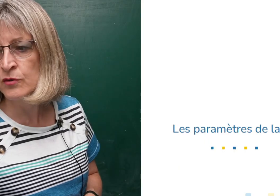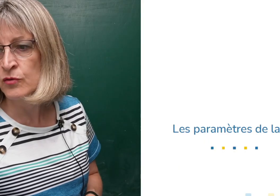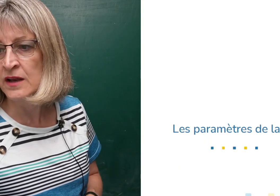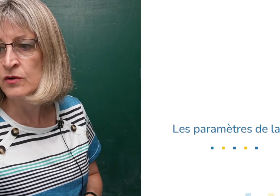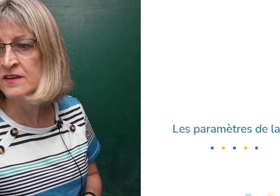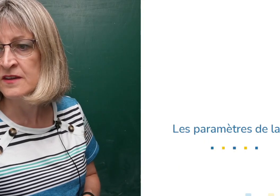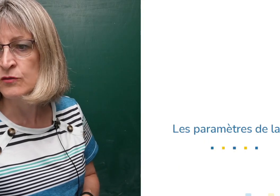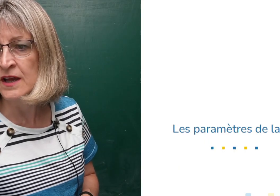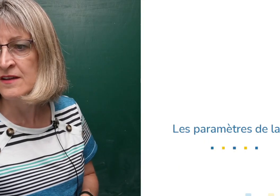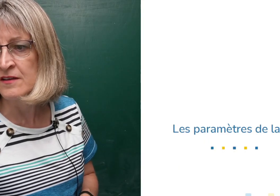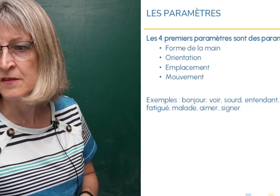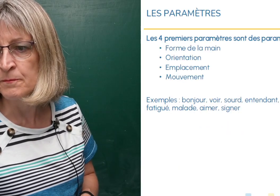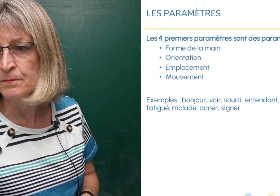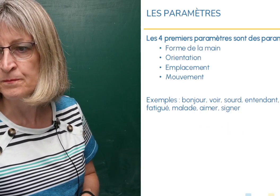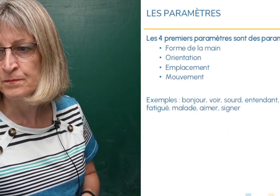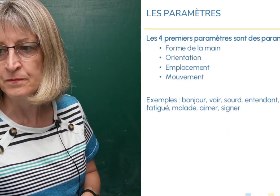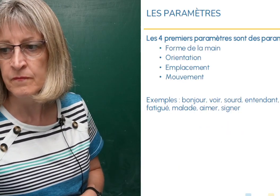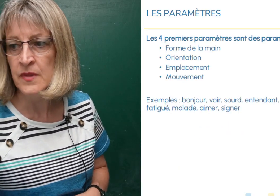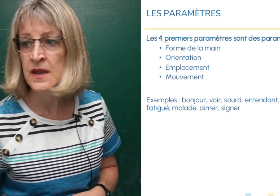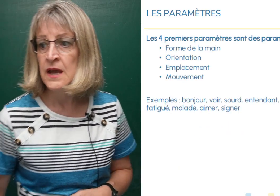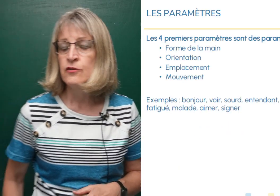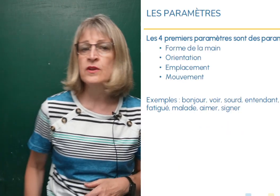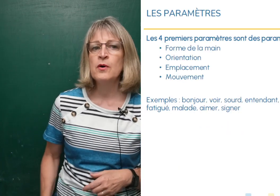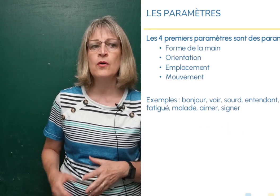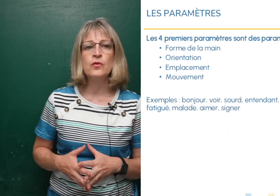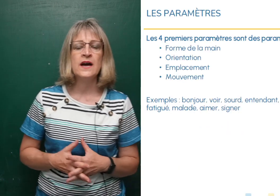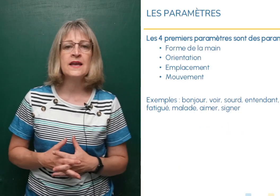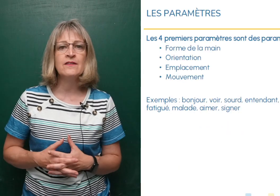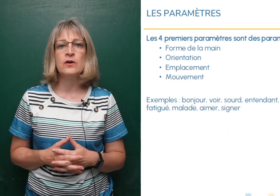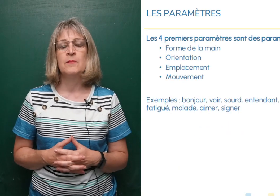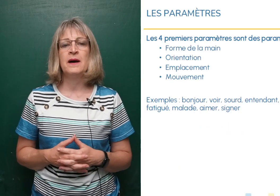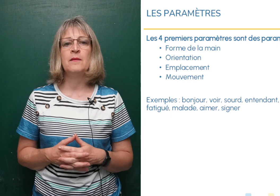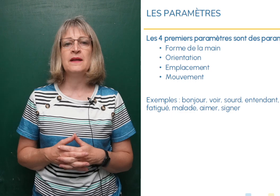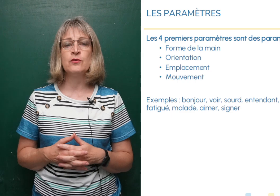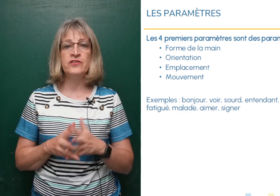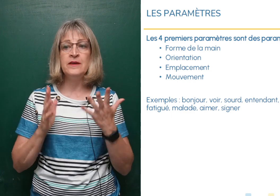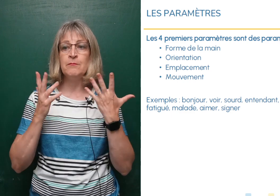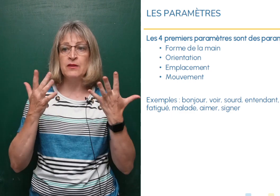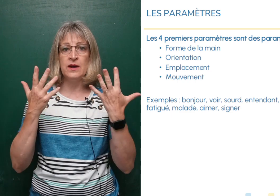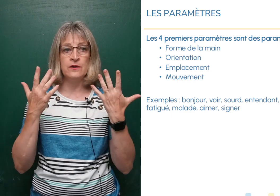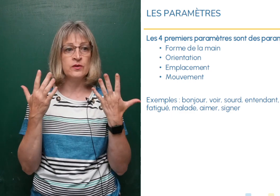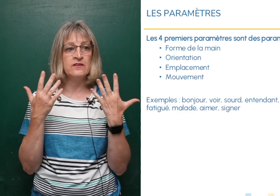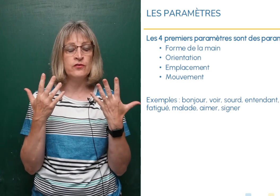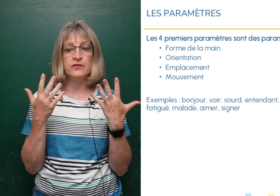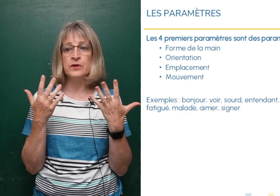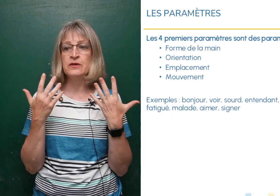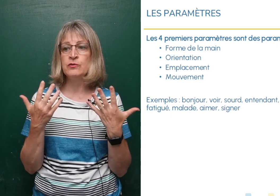de la langue des signes, de la LSF. Tout d'abord, on a 4 paramètres dits manuels, donc qui se situent au niveau de